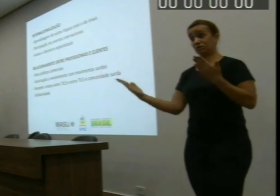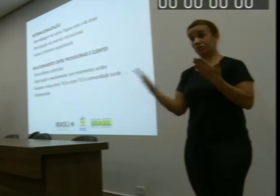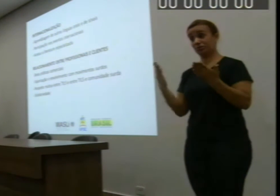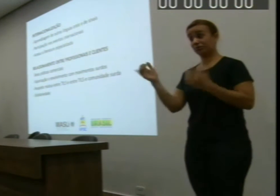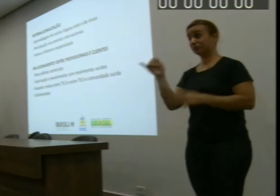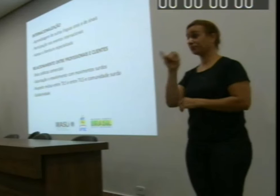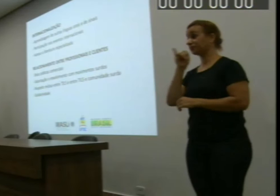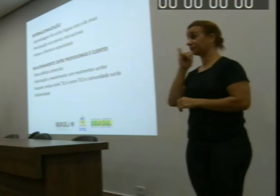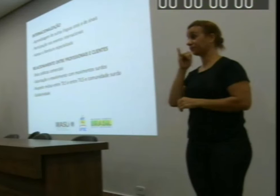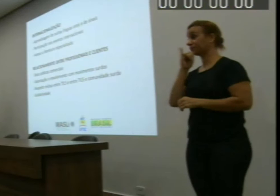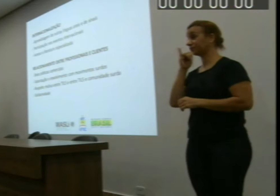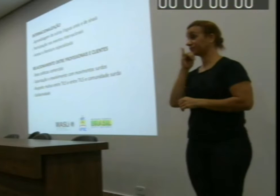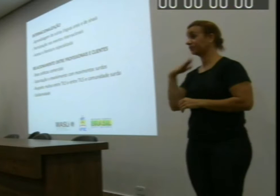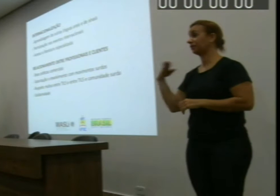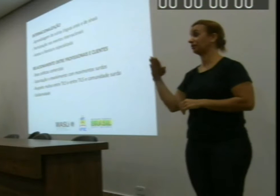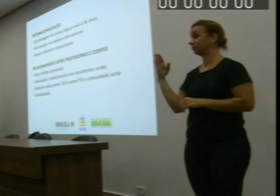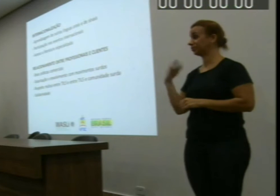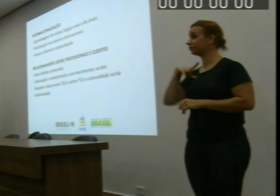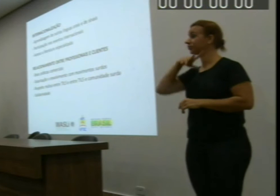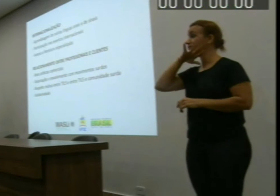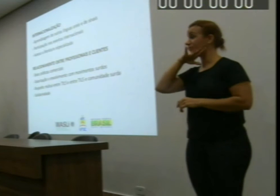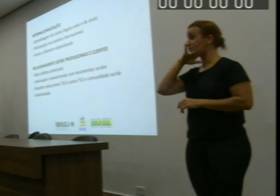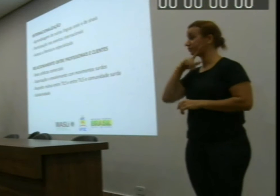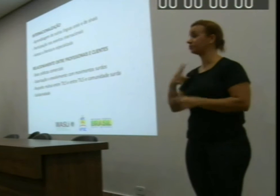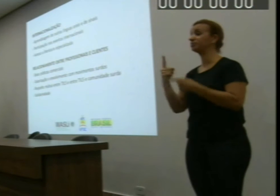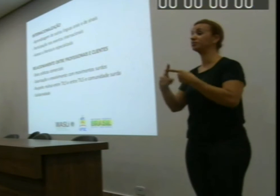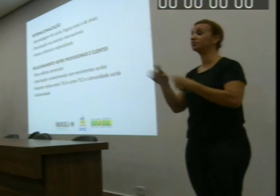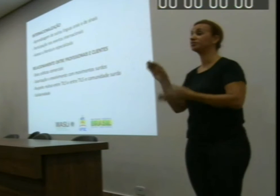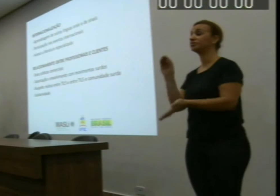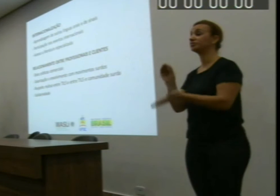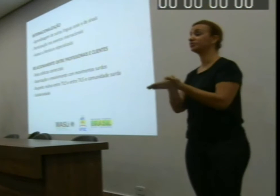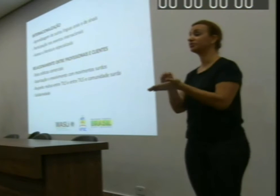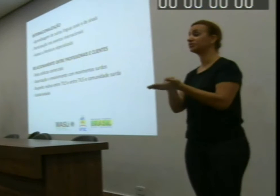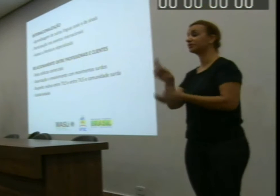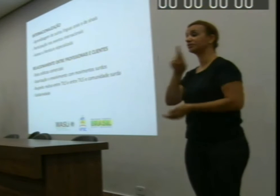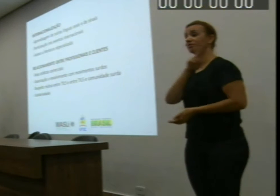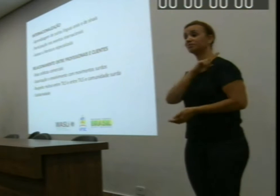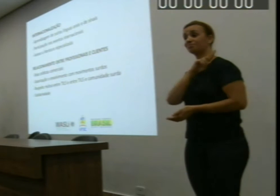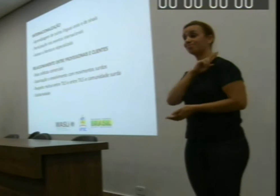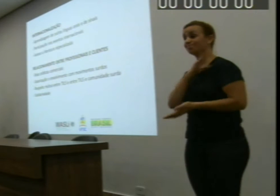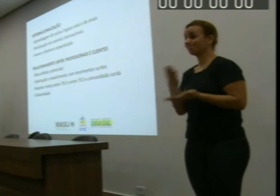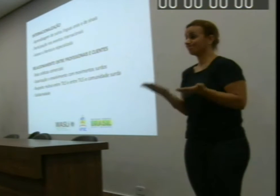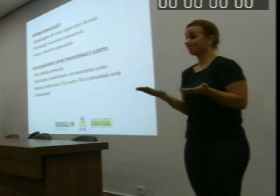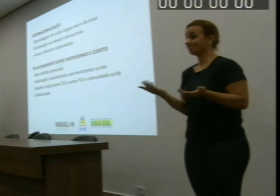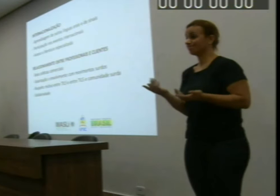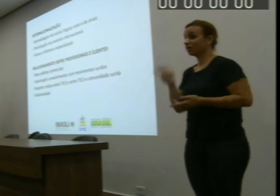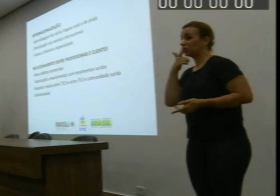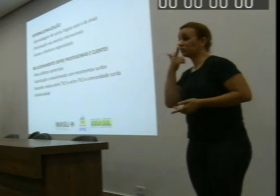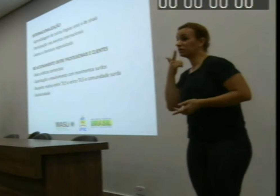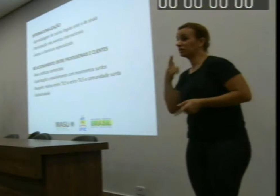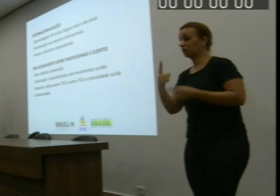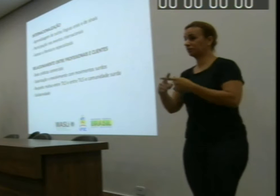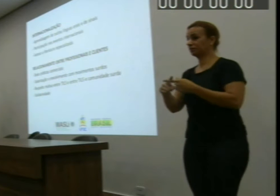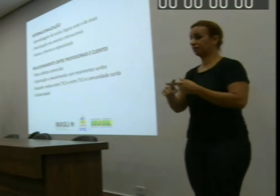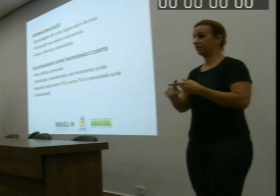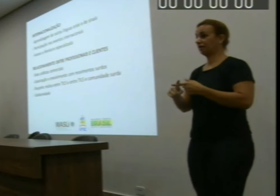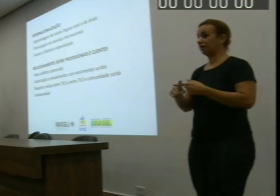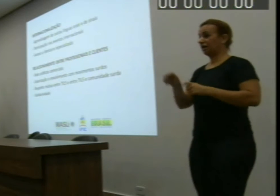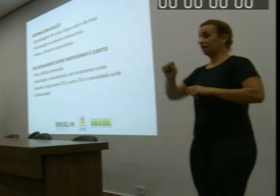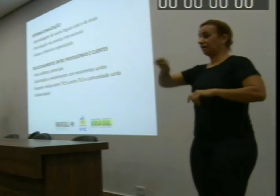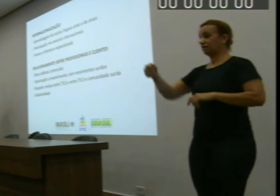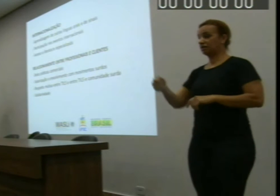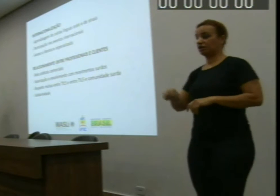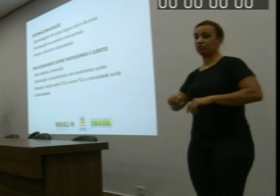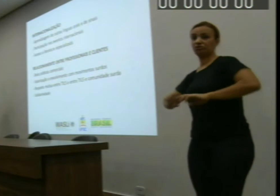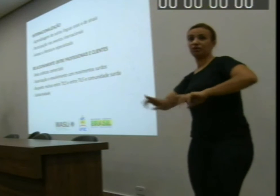infelizmente ocorrem na nossa área de desrespeito pessoas que eh eh eh tiram sarro do outro profissional porque ele faz um tipo de trabalho